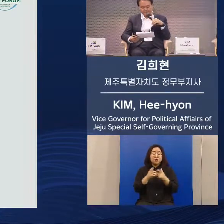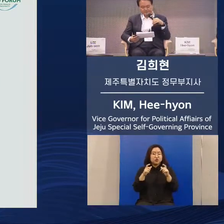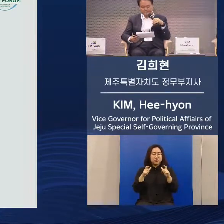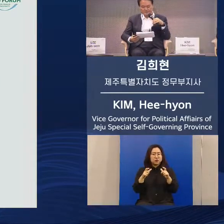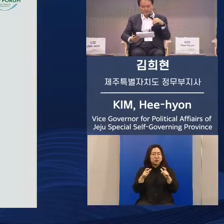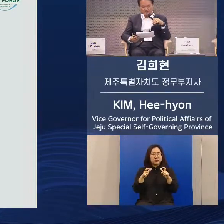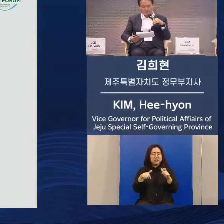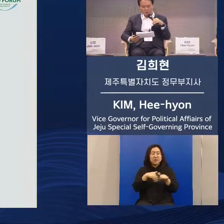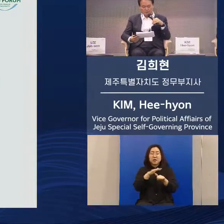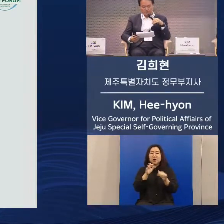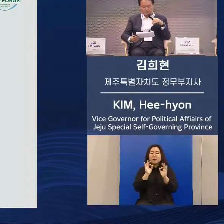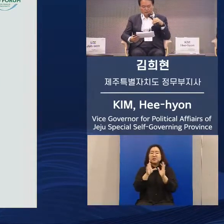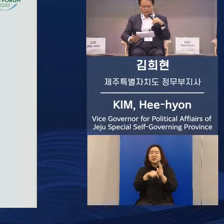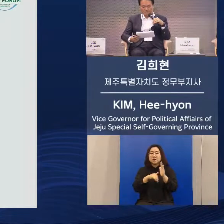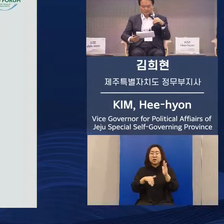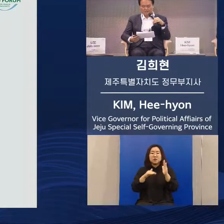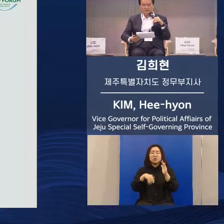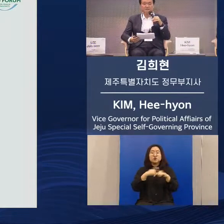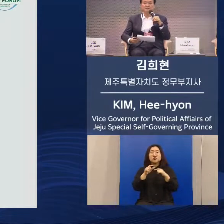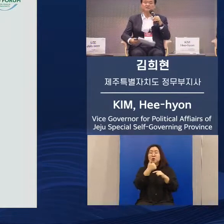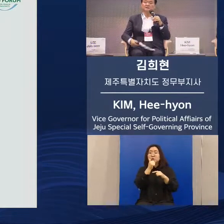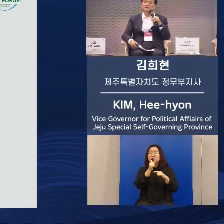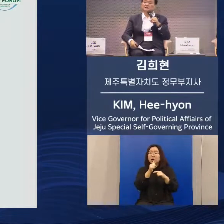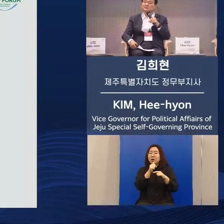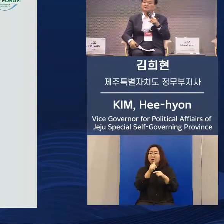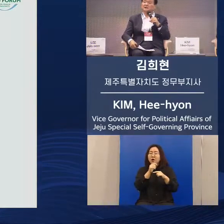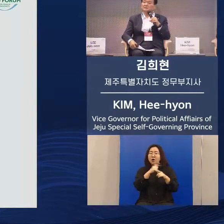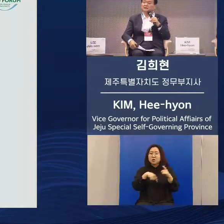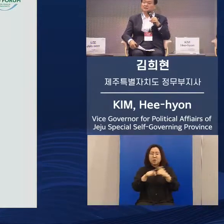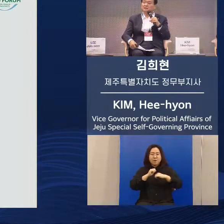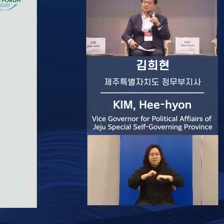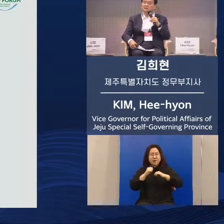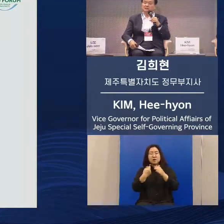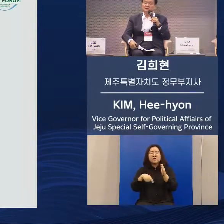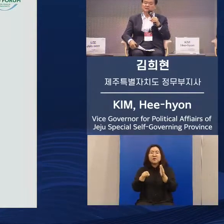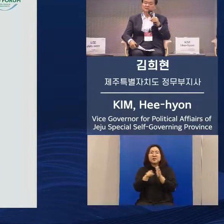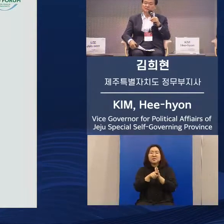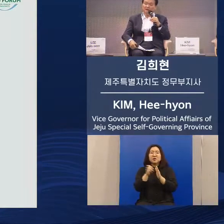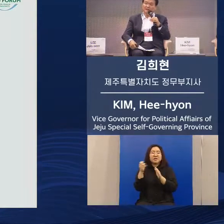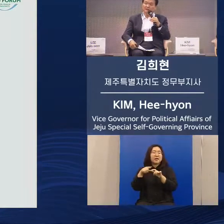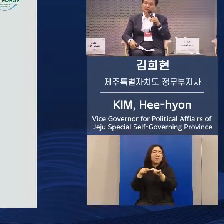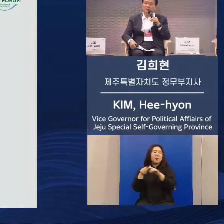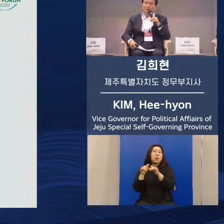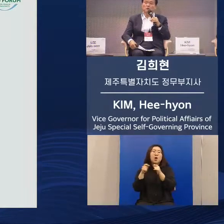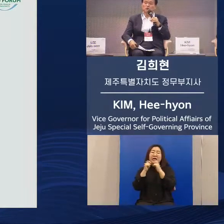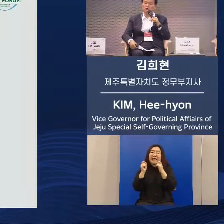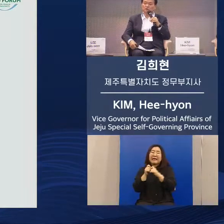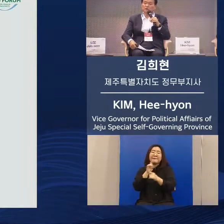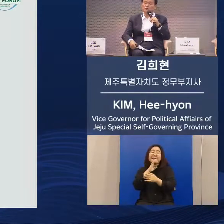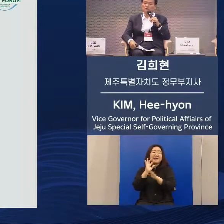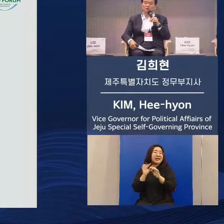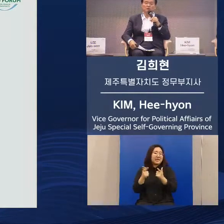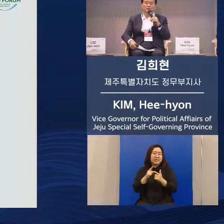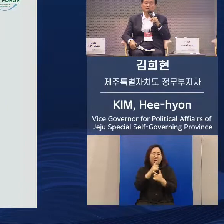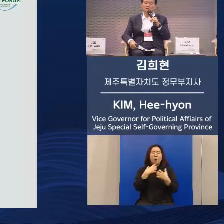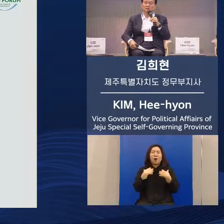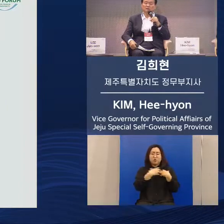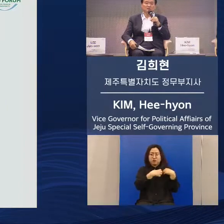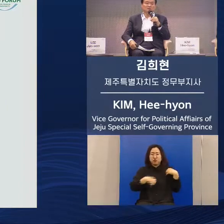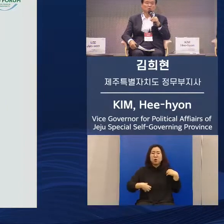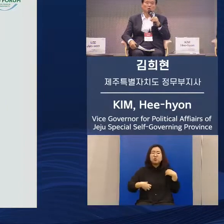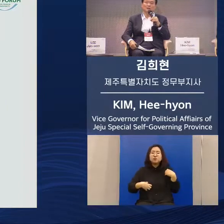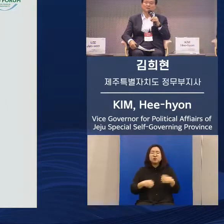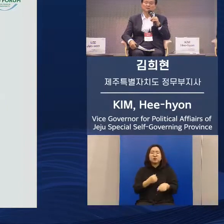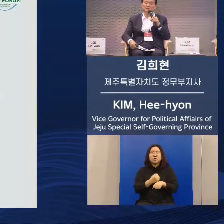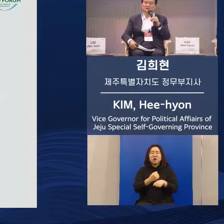때 공적 수어 통역 활성화를 위해서는 민간만이 이제 하는 게 아니고 관공서가 주도적으로